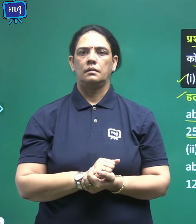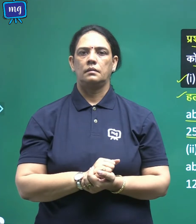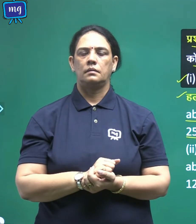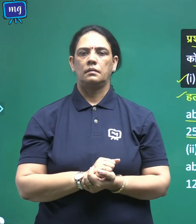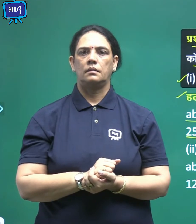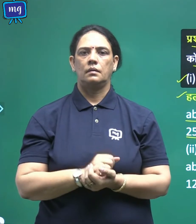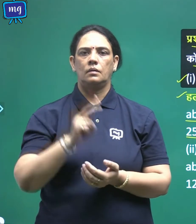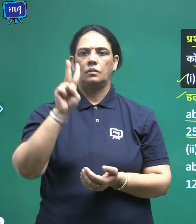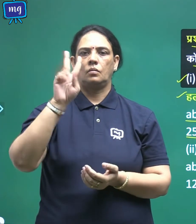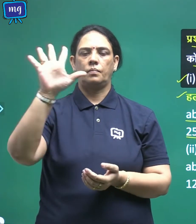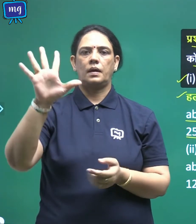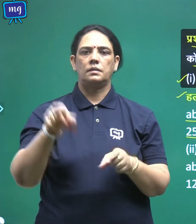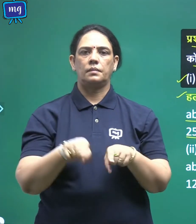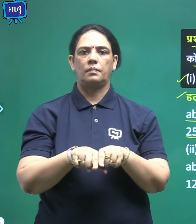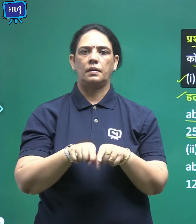25 बराबर